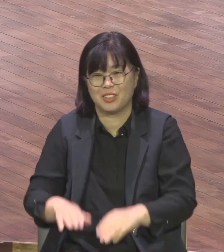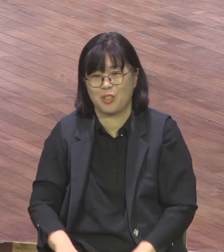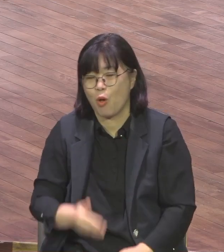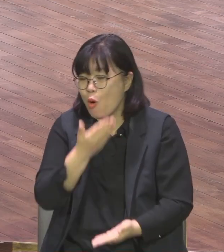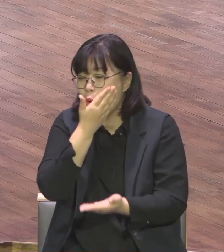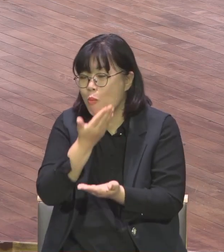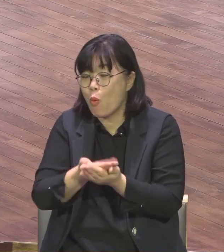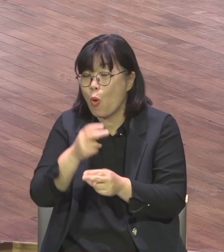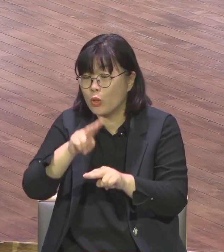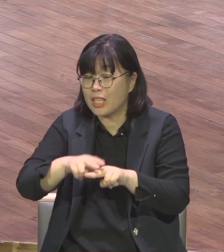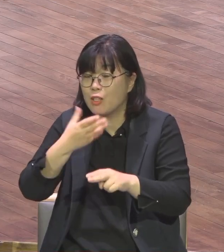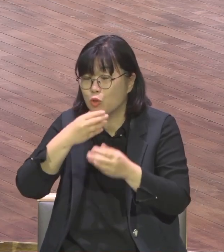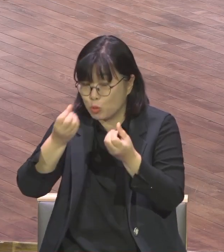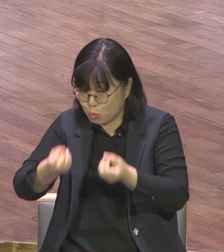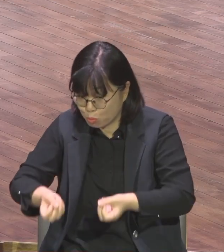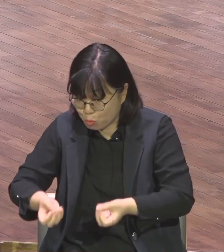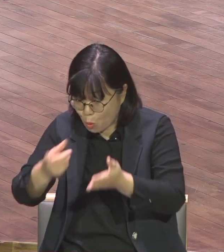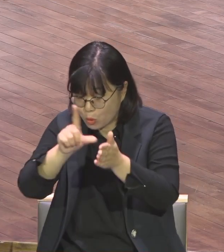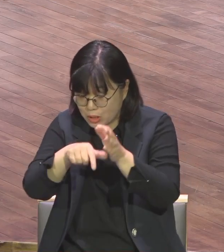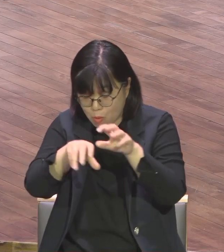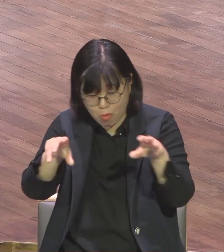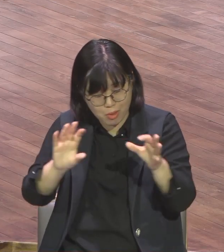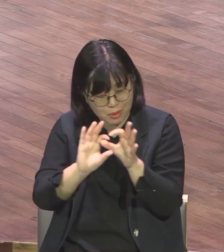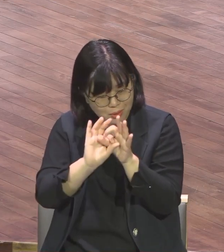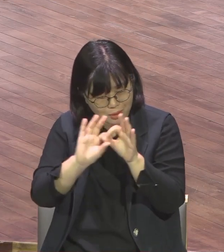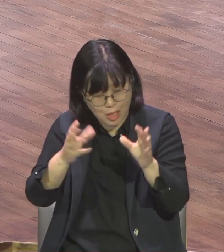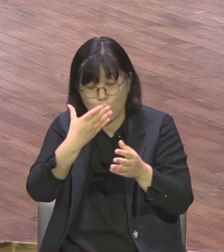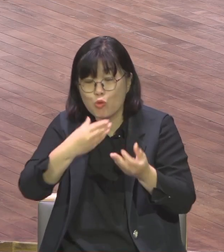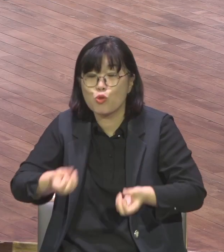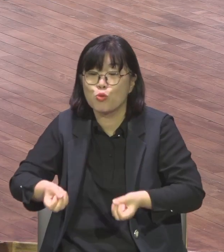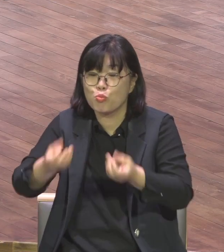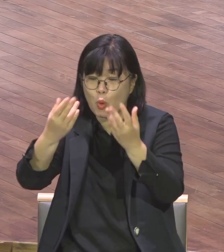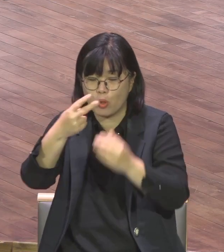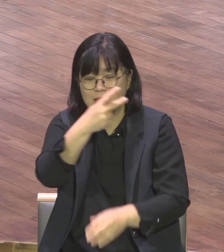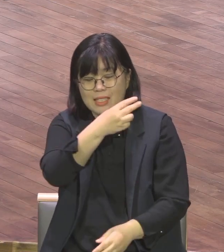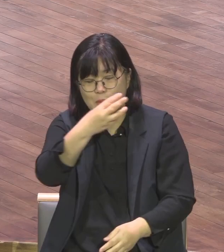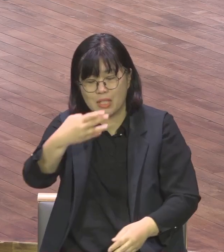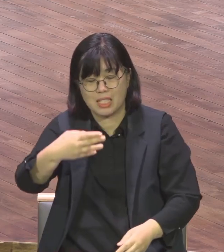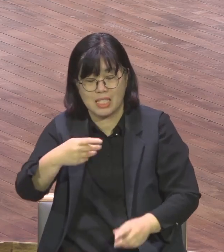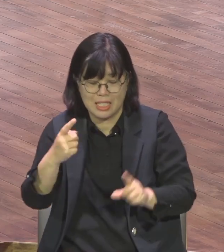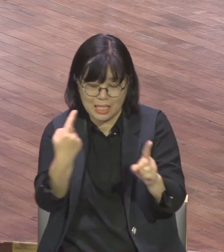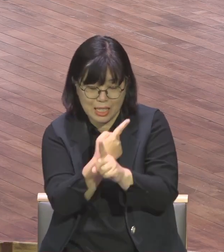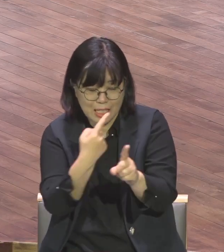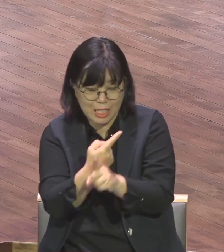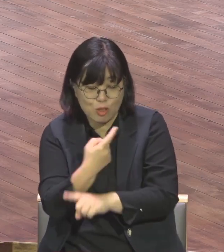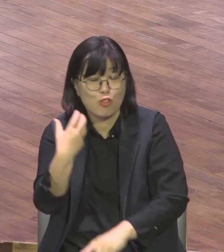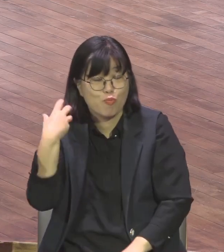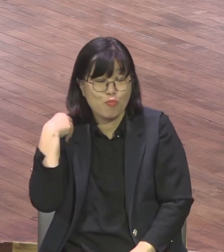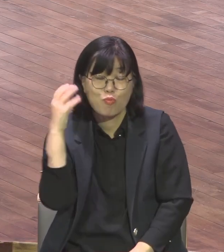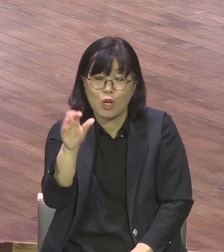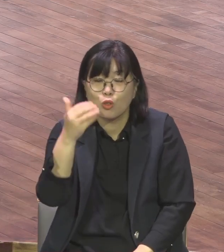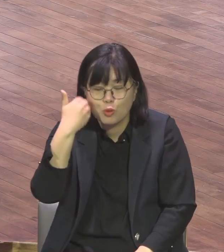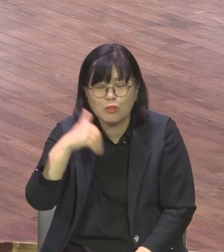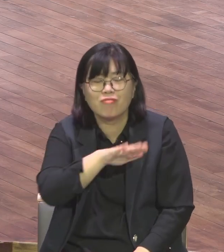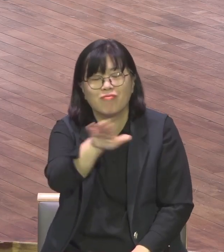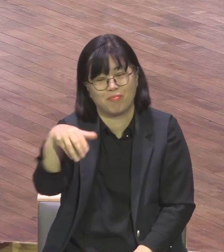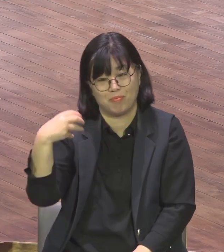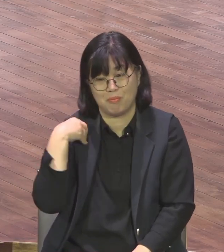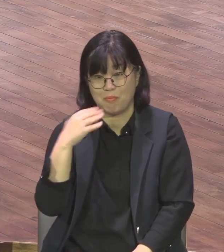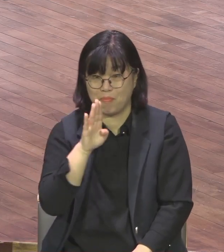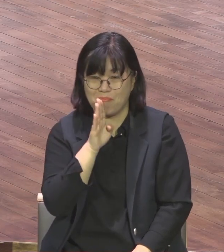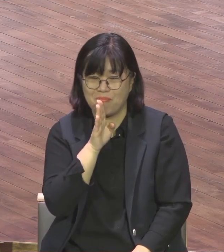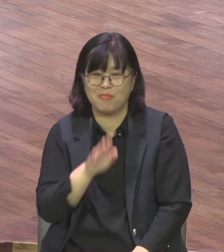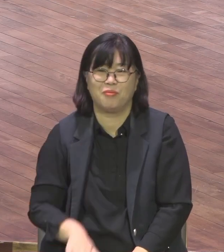초월의 축복, 이삼철 현장이 너의 것이다. 아멘. 신앙 고백합니다.